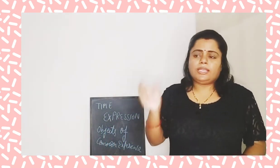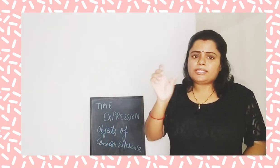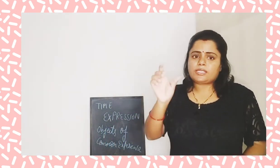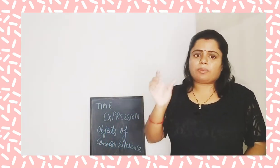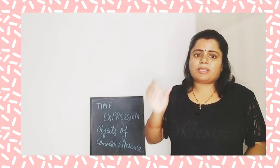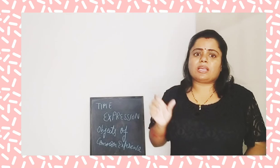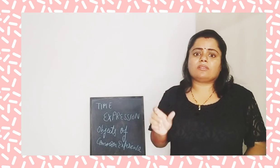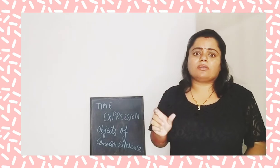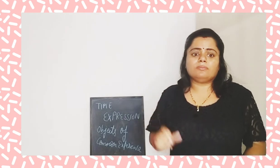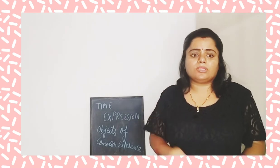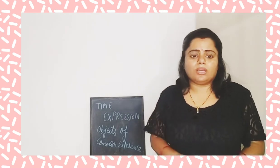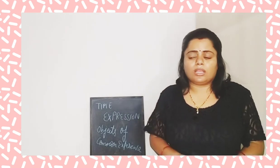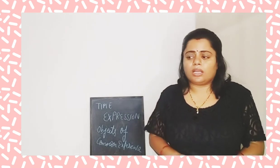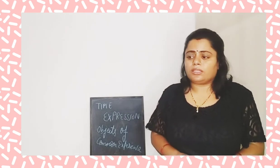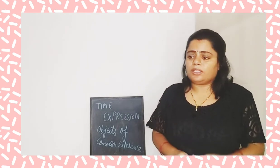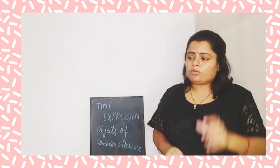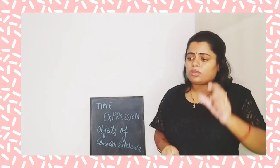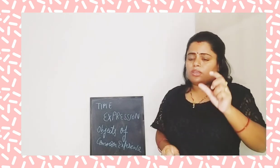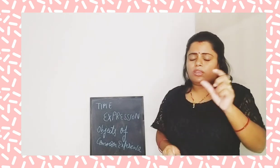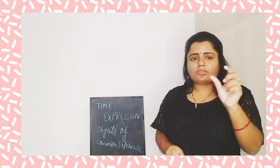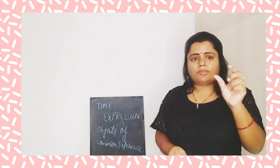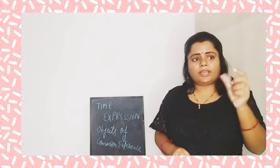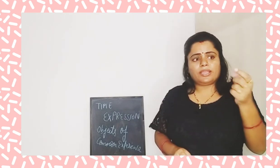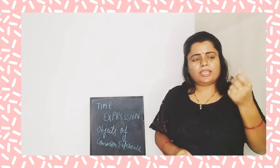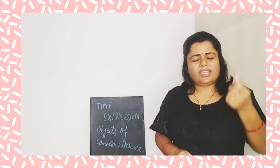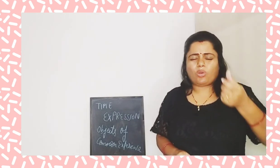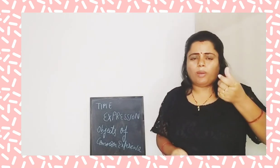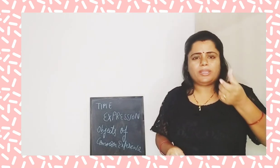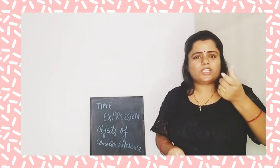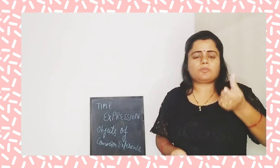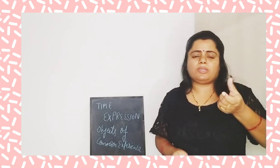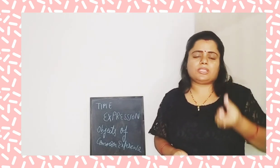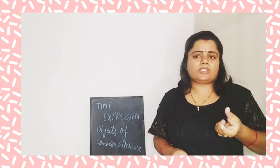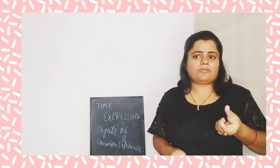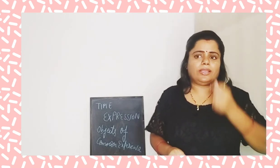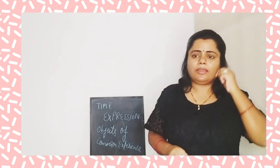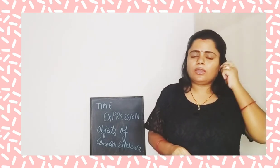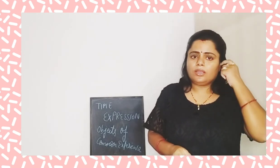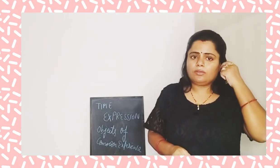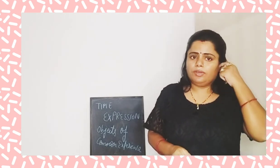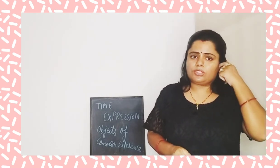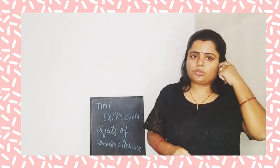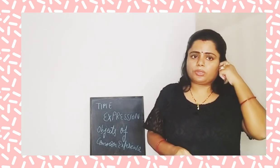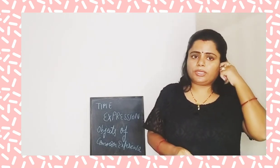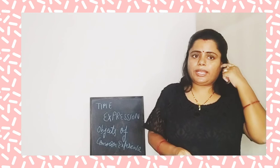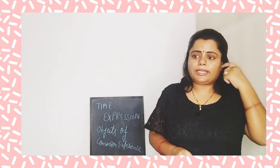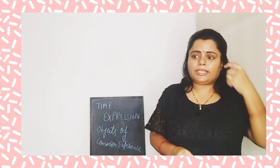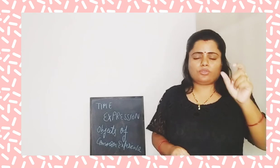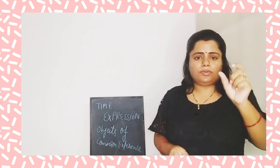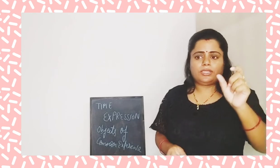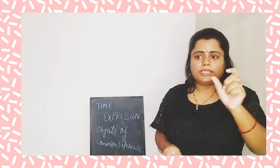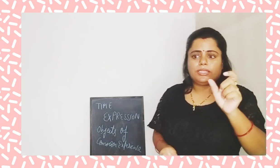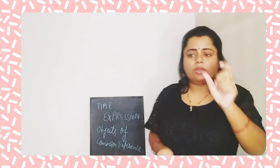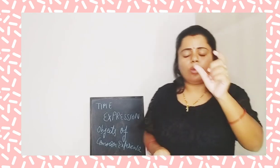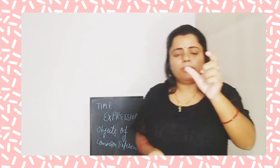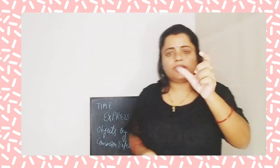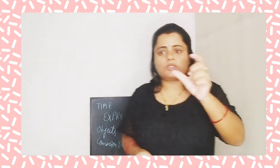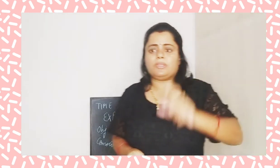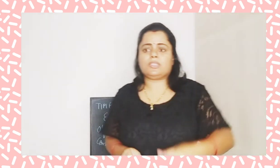सब के साथ हम द लगाते हैं क्योंकि ये जो वर्ड है ये कॉमन एक्सपीरियंस वाले वर्ड्स होते हैं, राइट? ये जो वर्ड्स हैं ये कॉमन एक्सपीरियंस